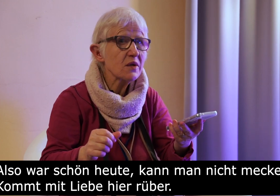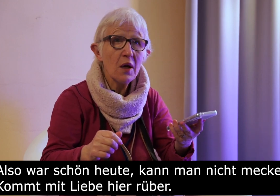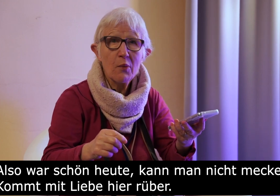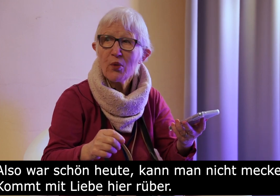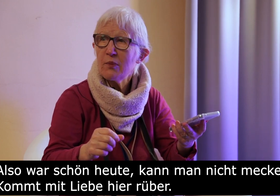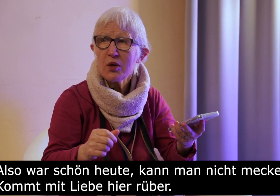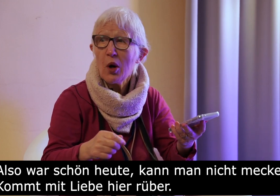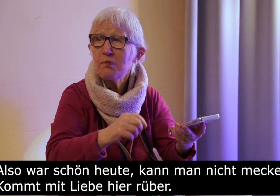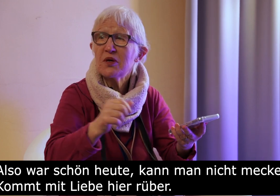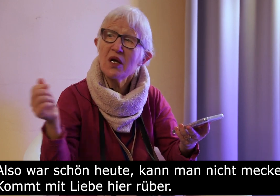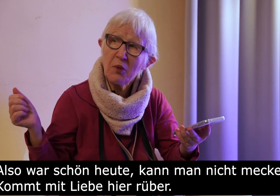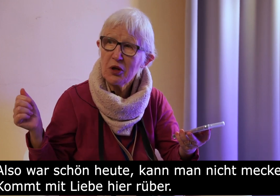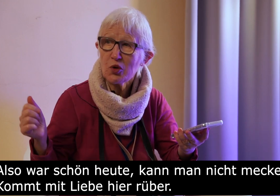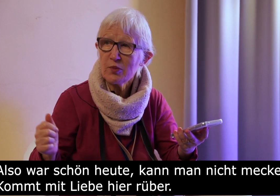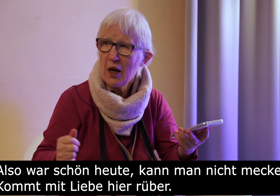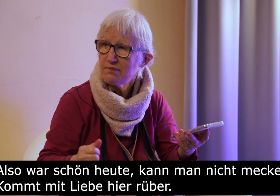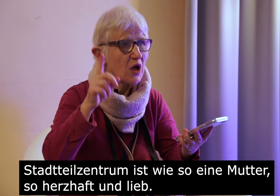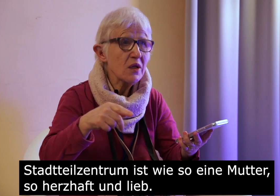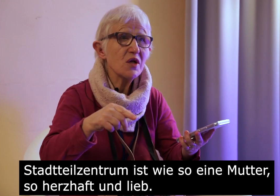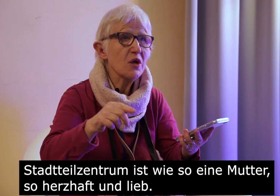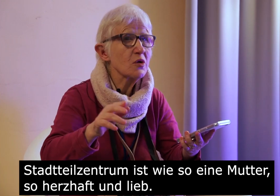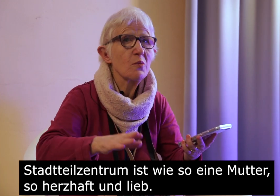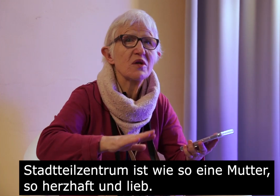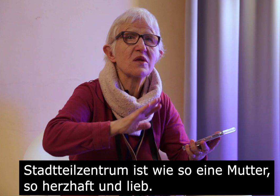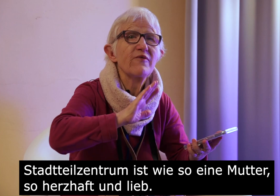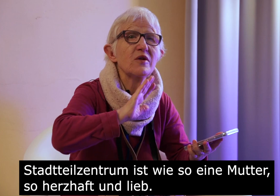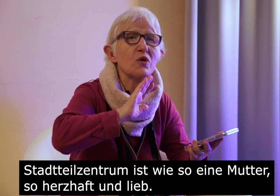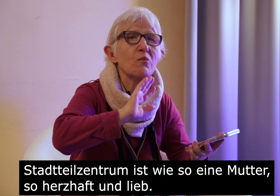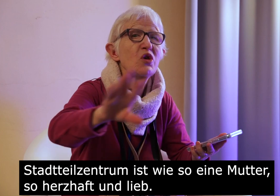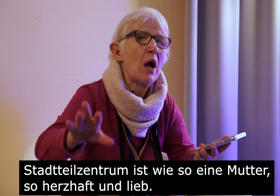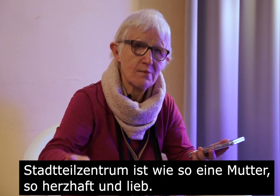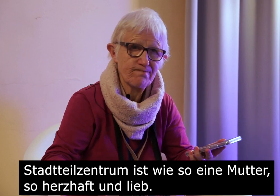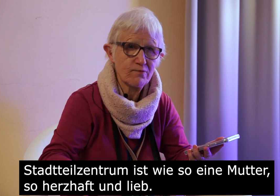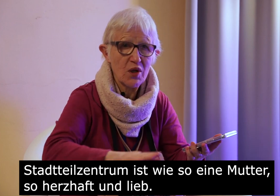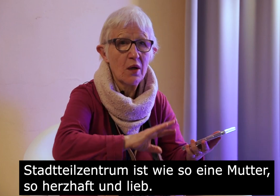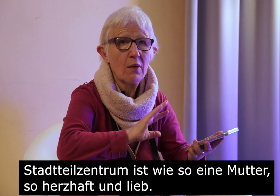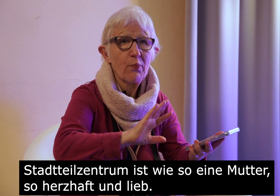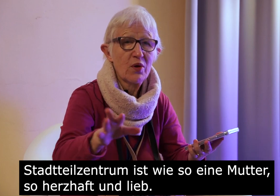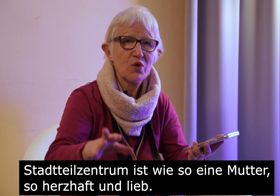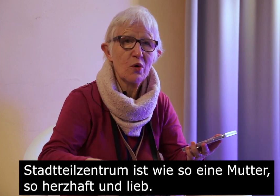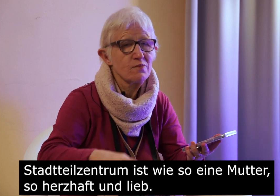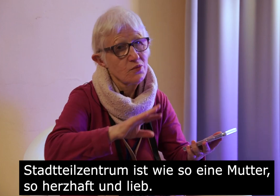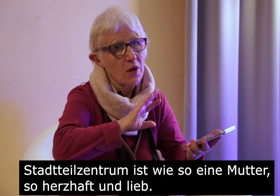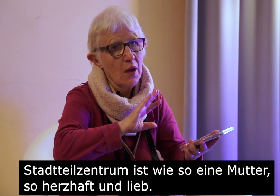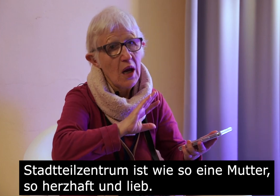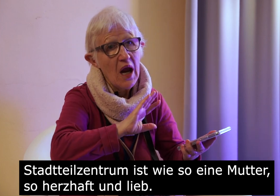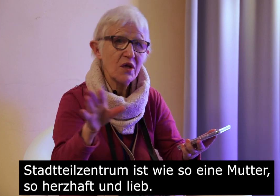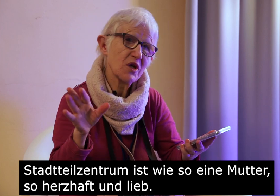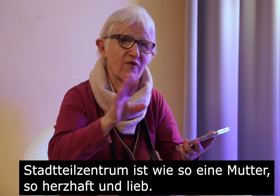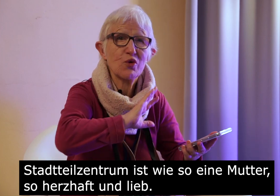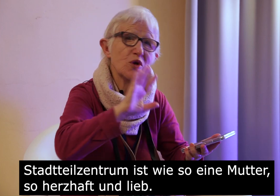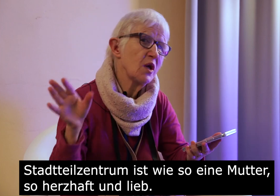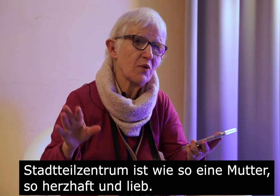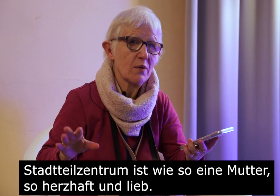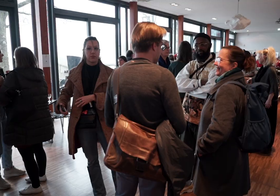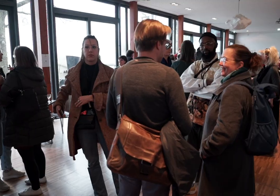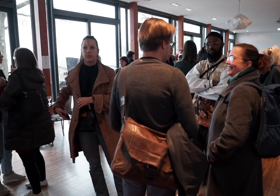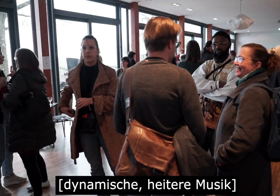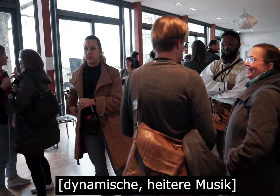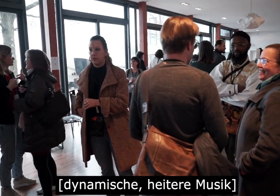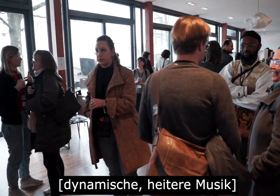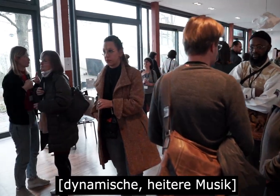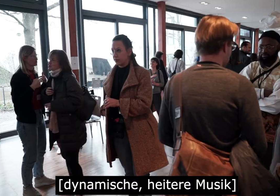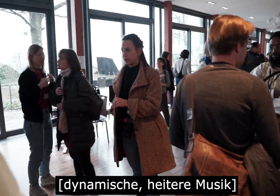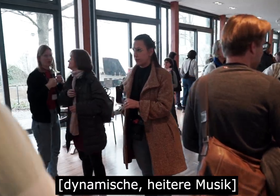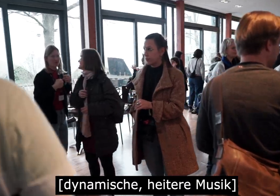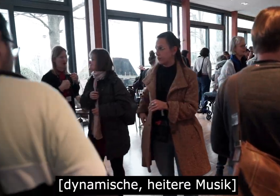meckern, ist, kommt mit Liebe hier rüber. Das Stadtteilzentrum ist wie so eine Mutter, so herzhaft, so lieb.